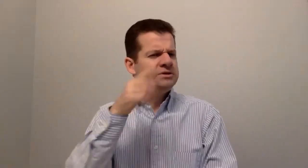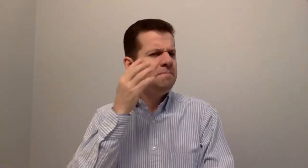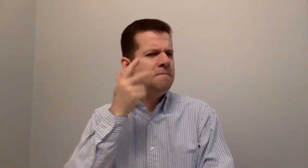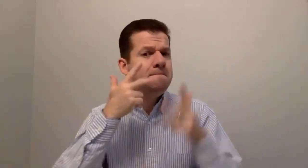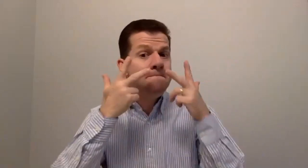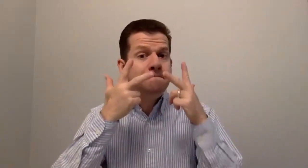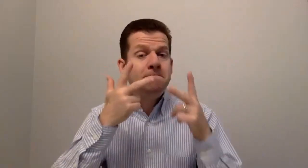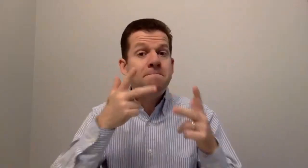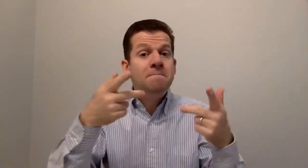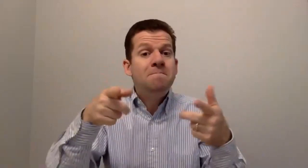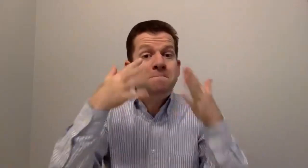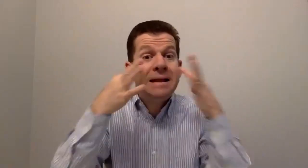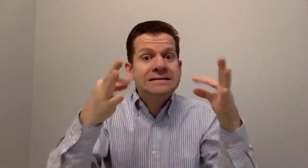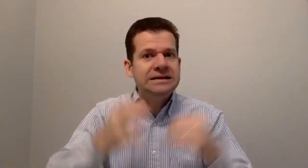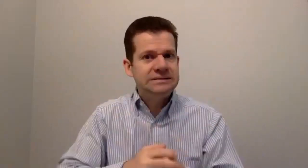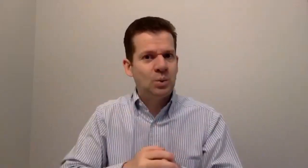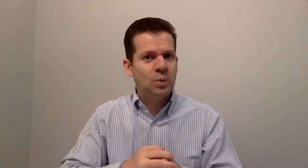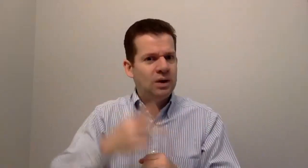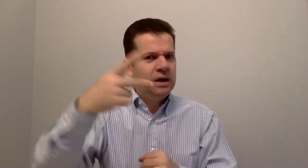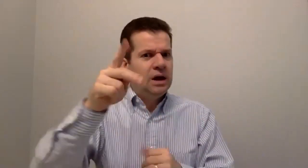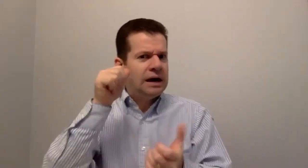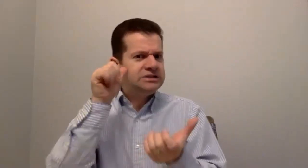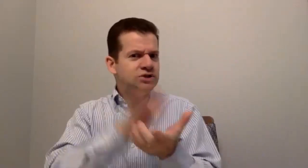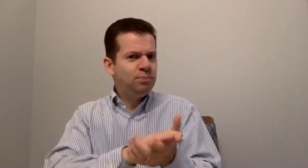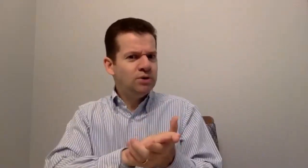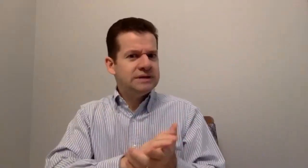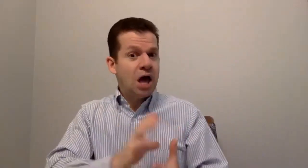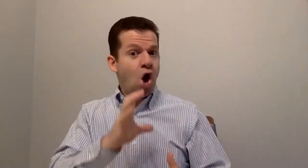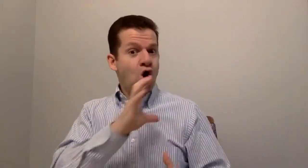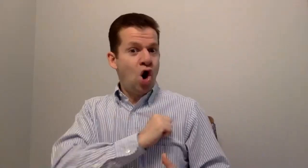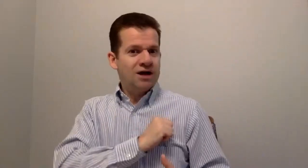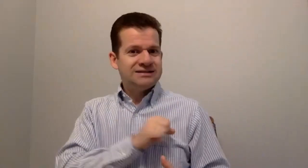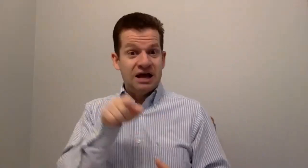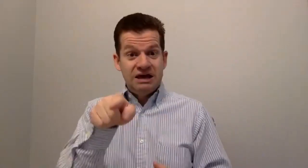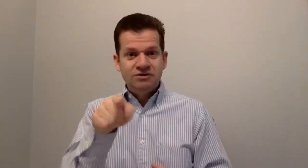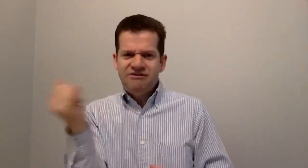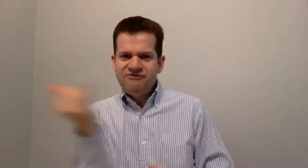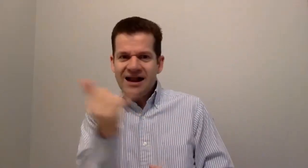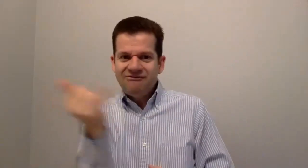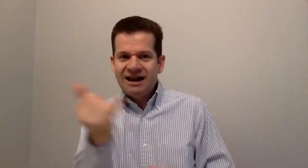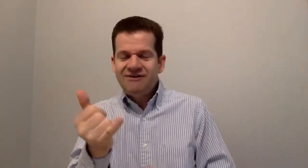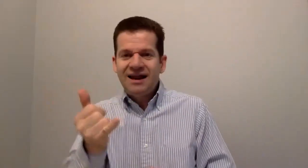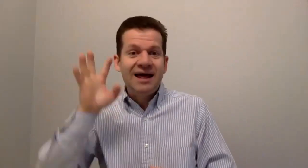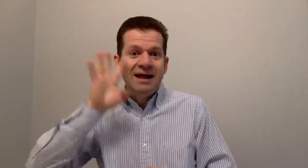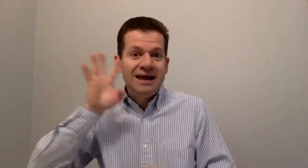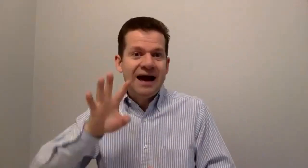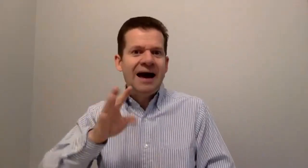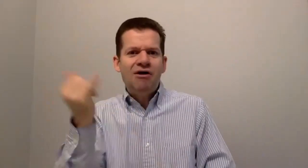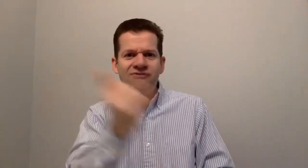você presta atenção. A sua esposa gosta que você fala, legal,